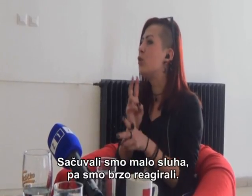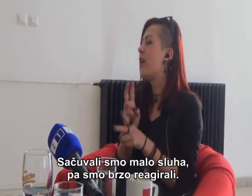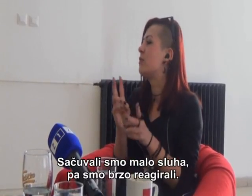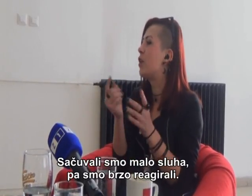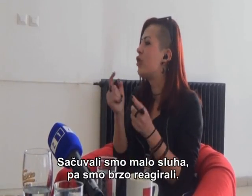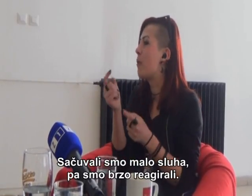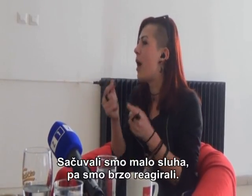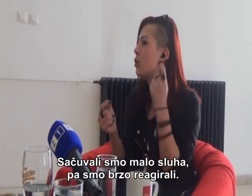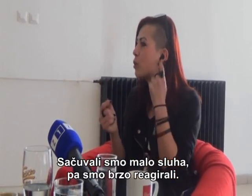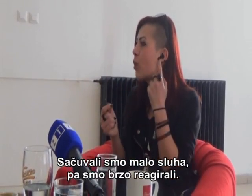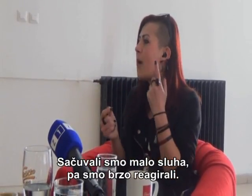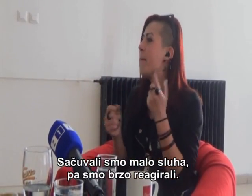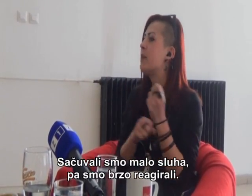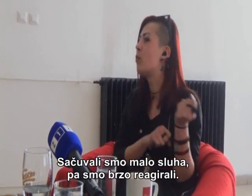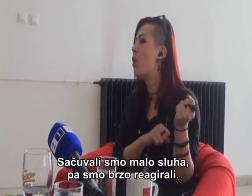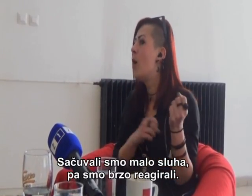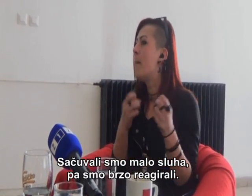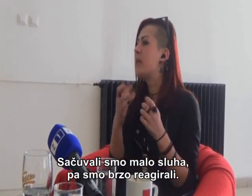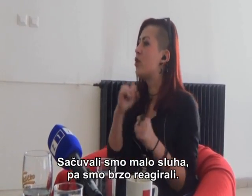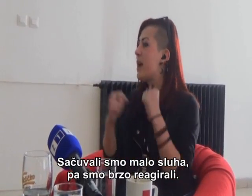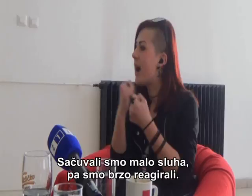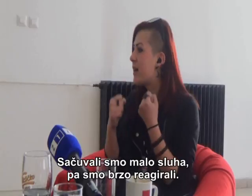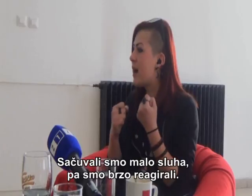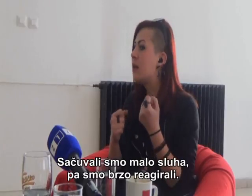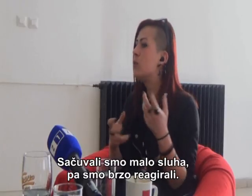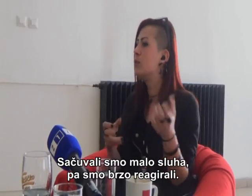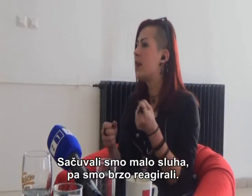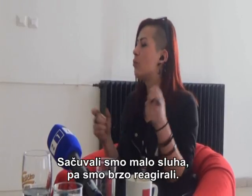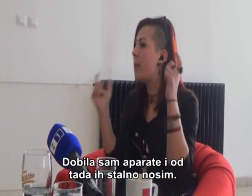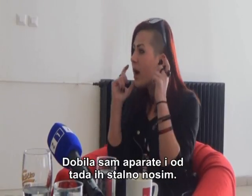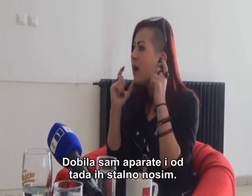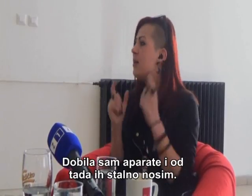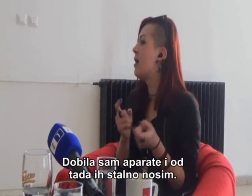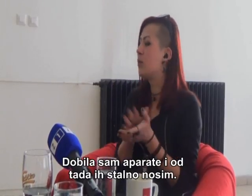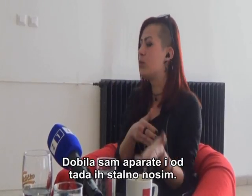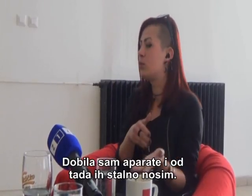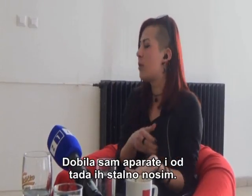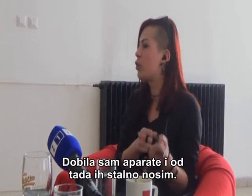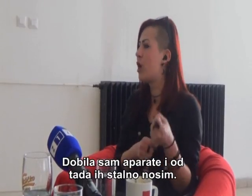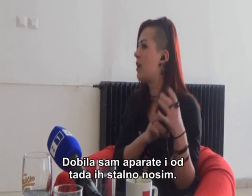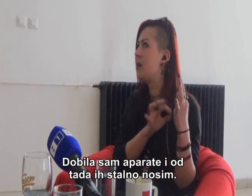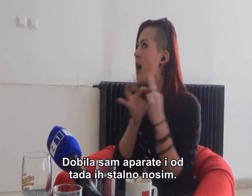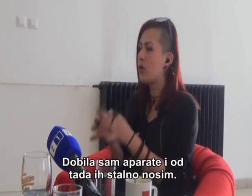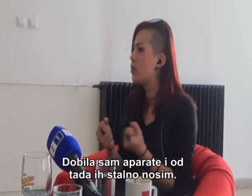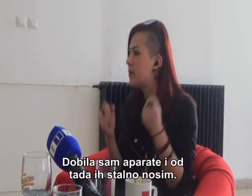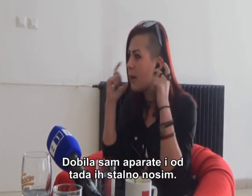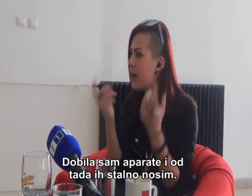začuvali smo nešto malo sluha, pa smo preto reakijali. Uzeli smo aparate i tu sam počela stalno noći da